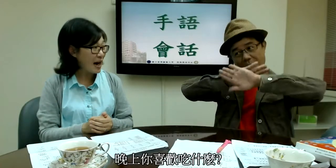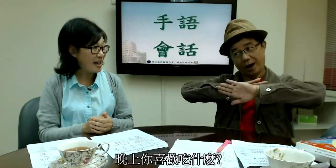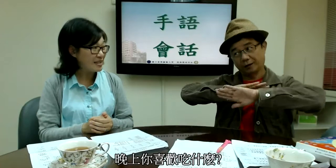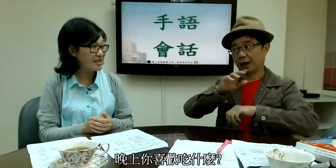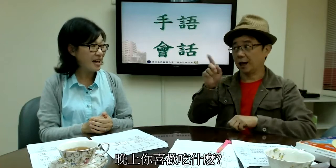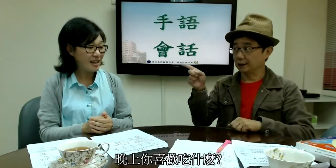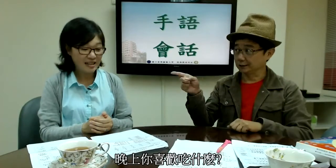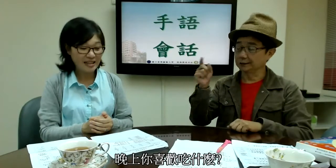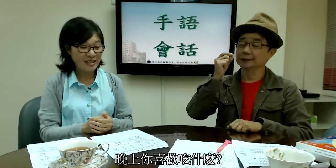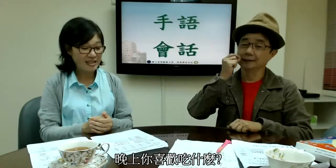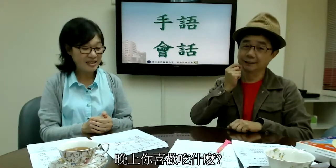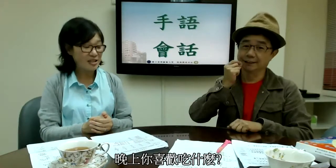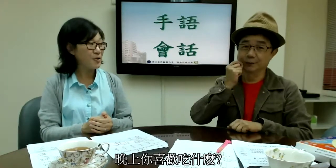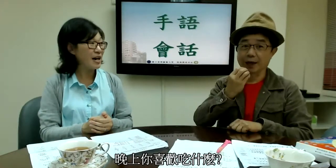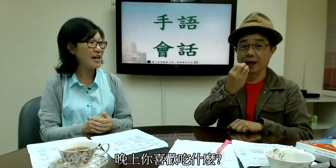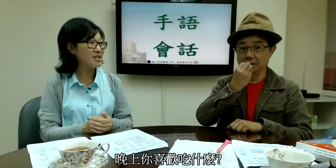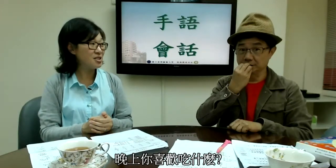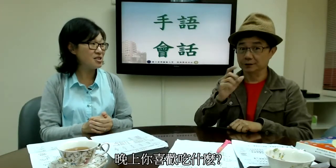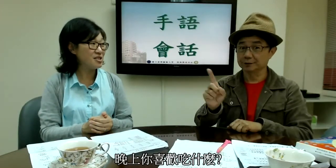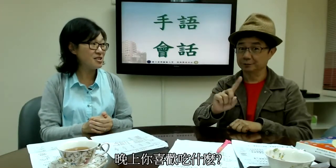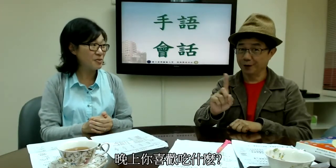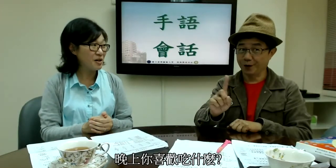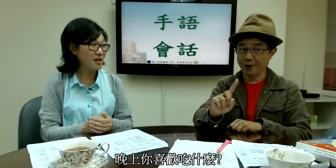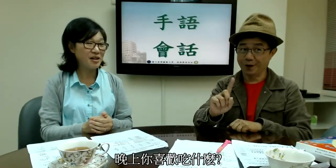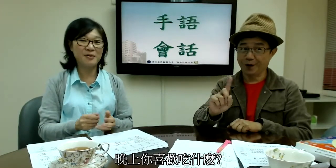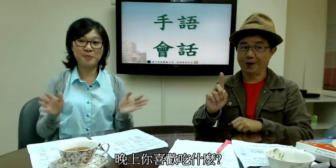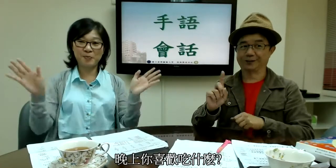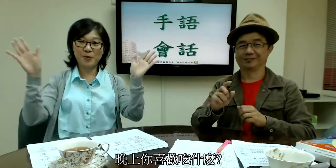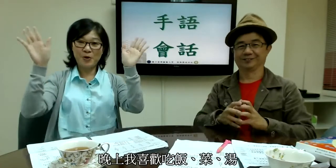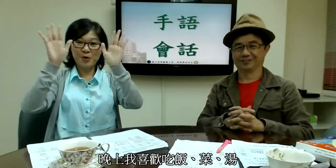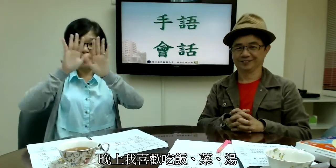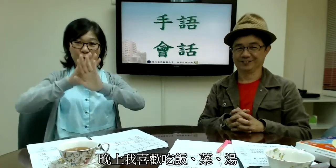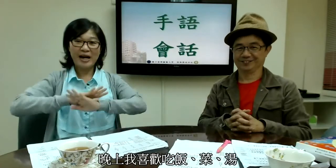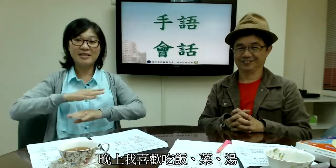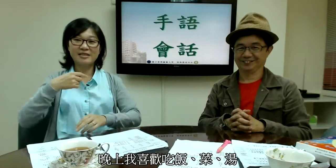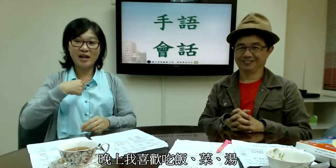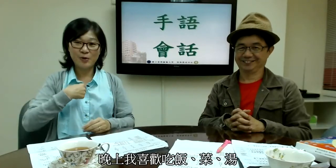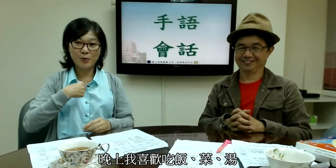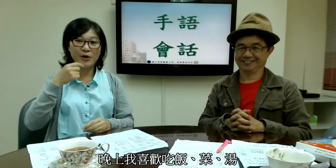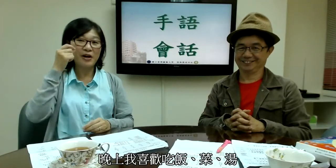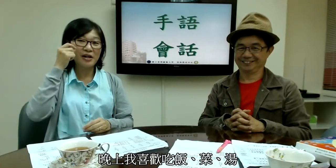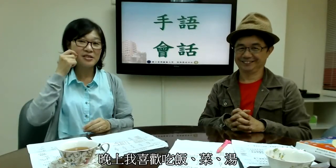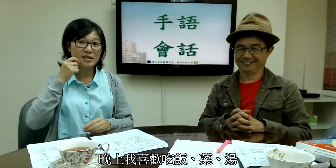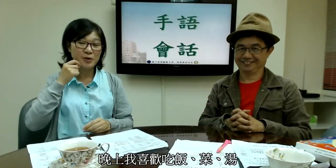晚上你喜欢吃什么？晚上我喜